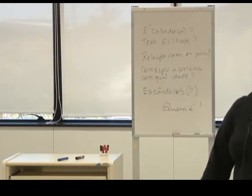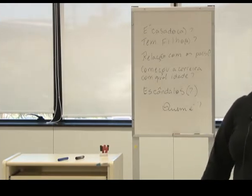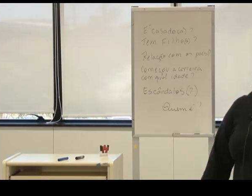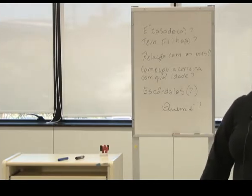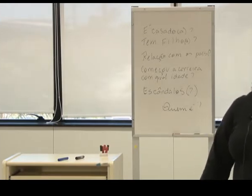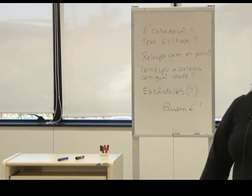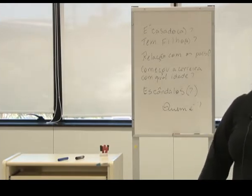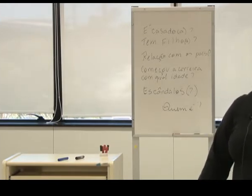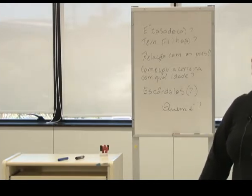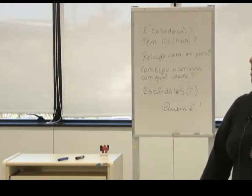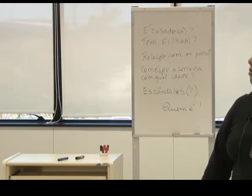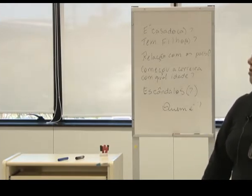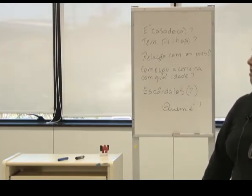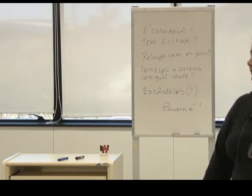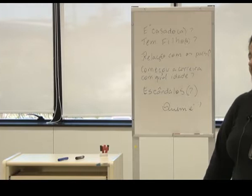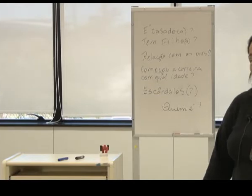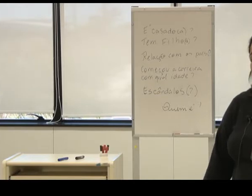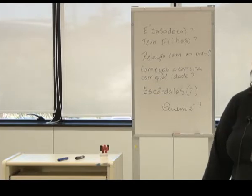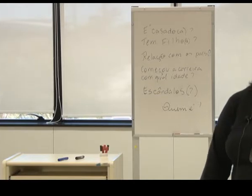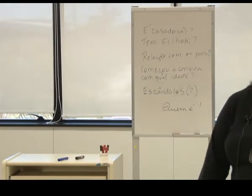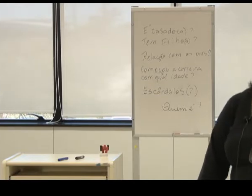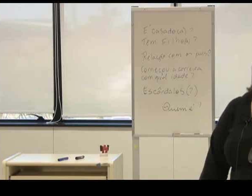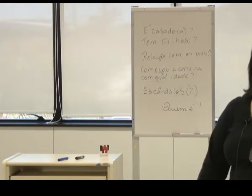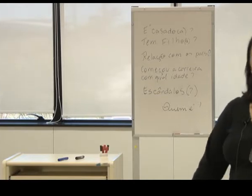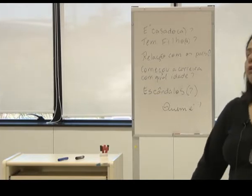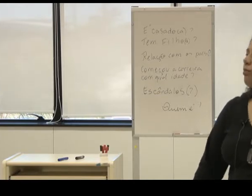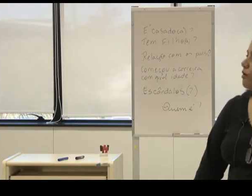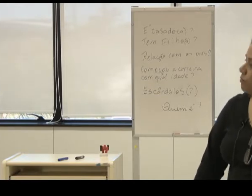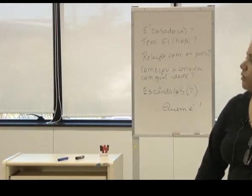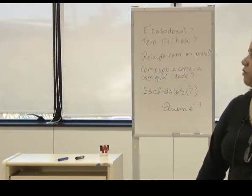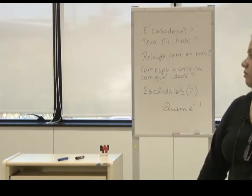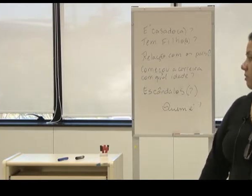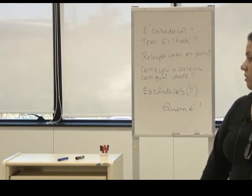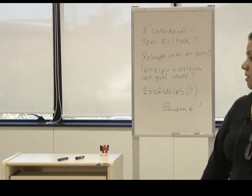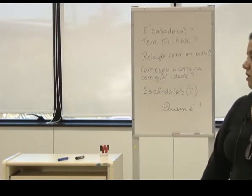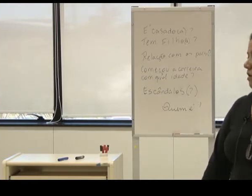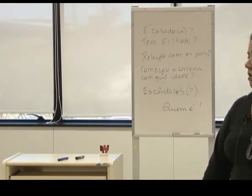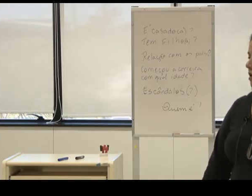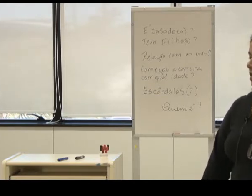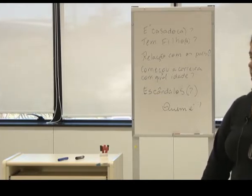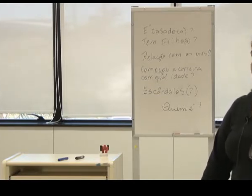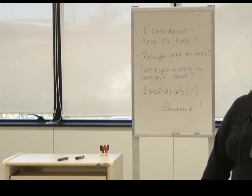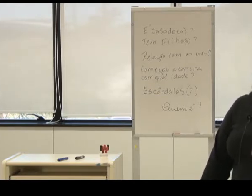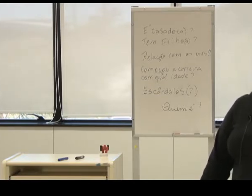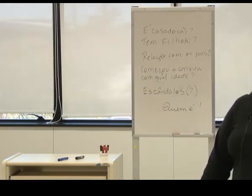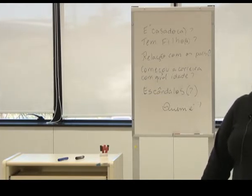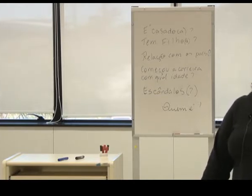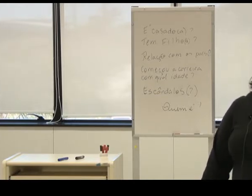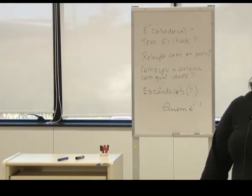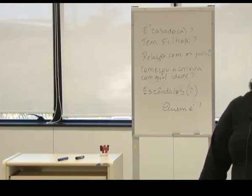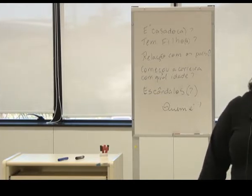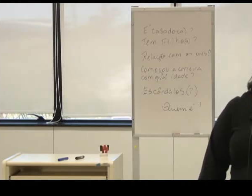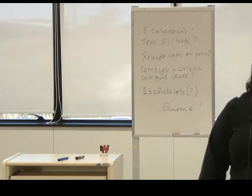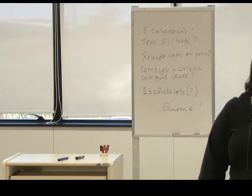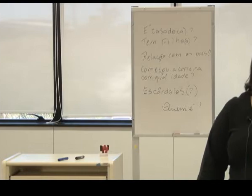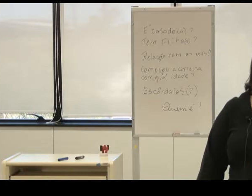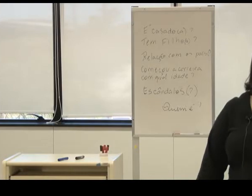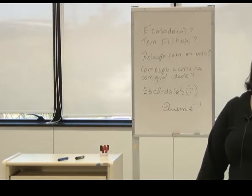O proibido, aqui tudo é proibido. Então é seguir essa linha